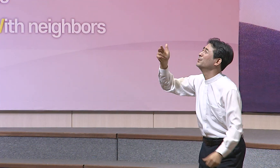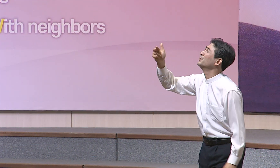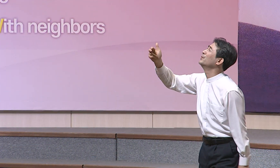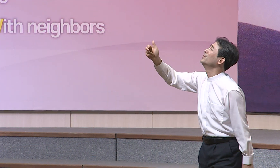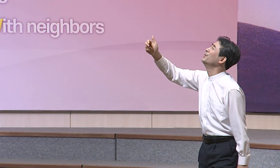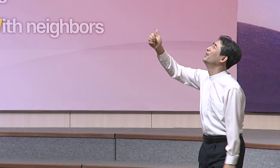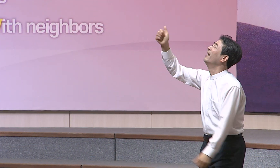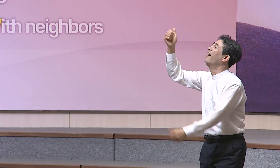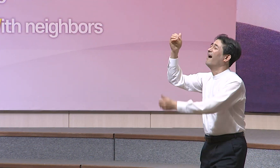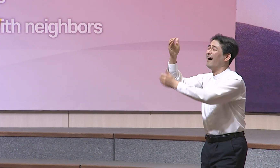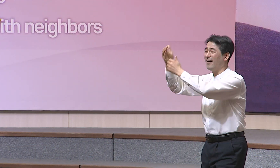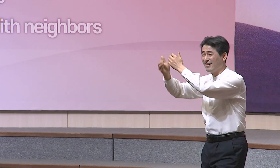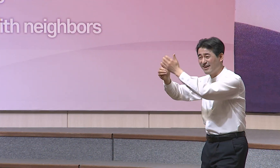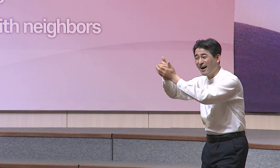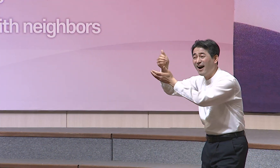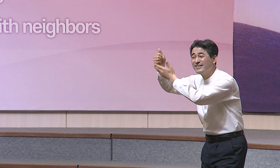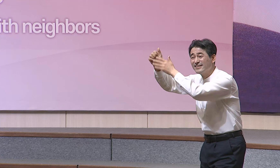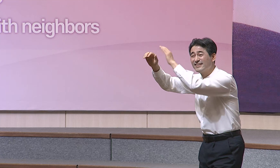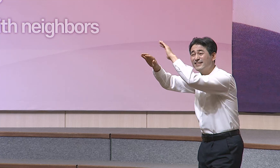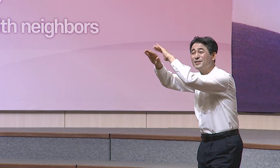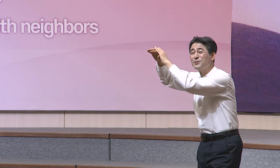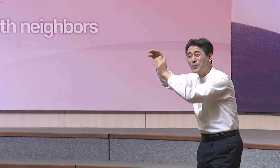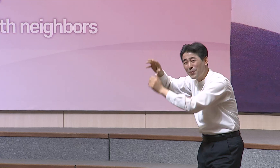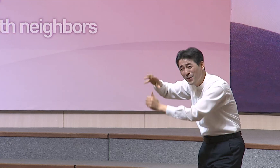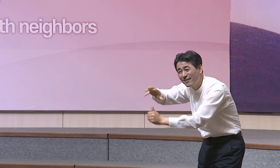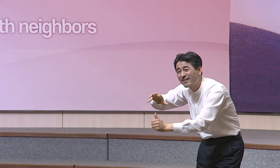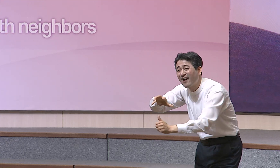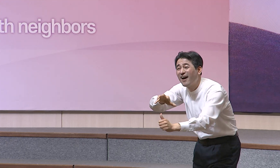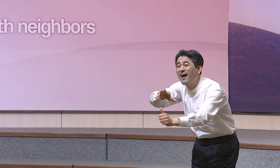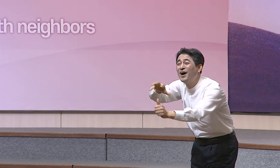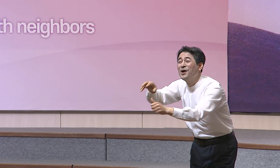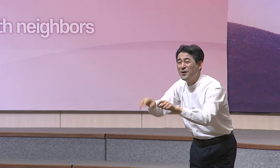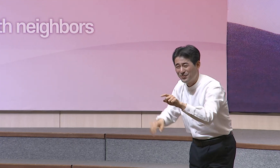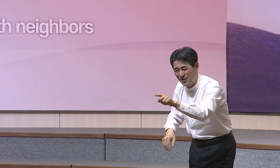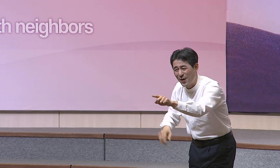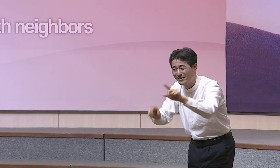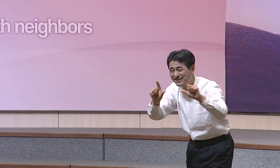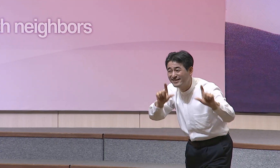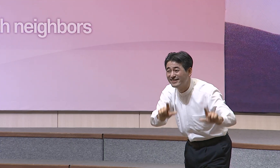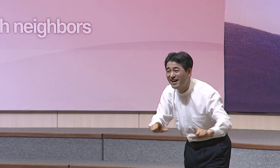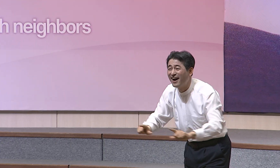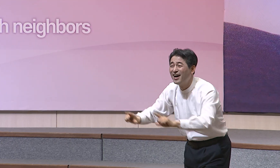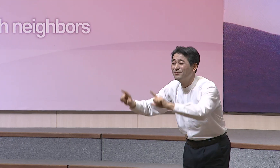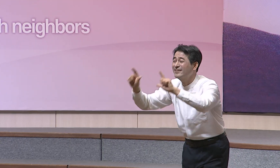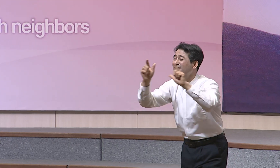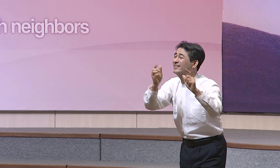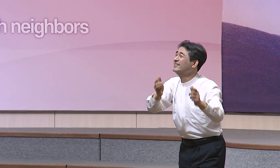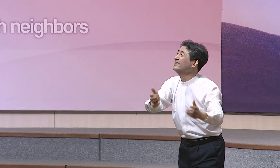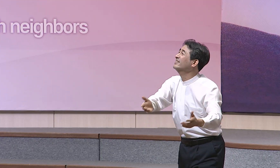주 하나님 그 손에 너의 삶을